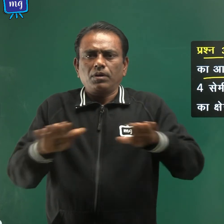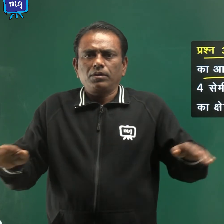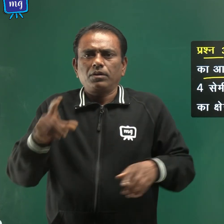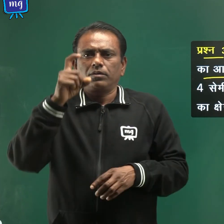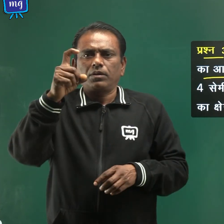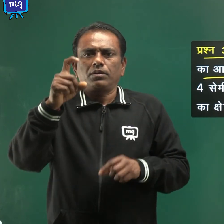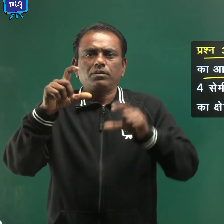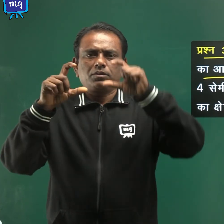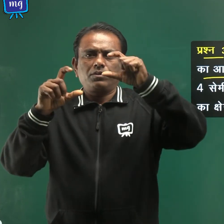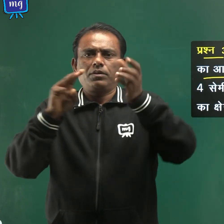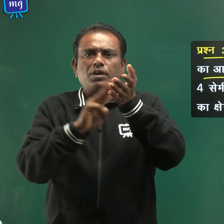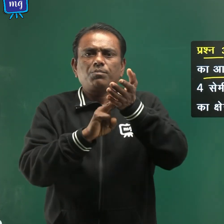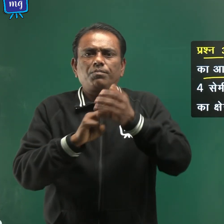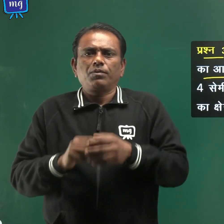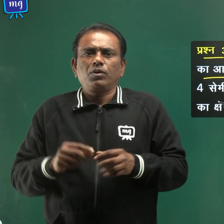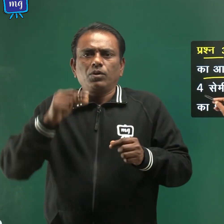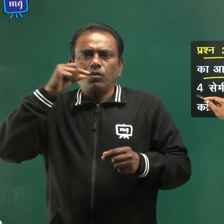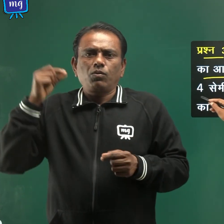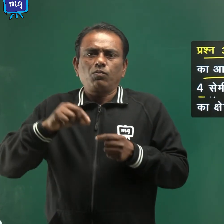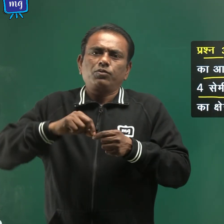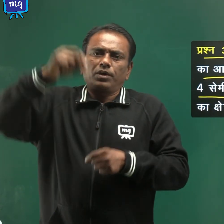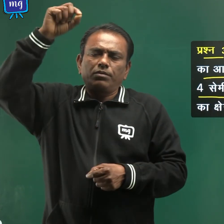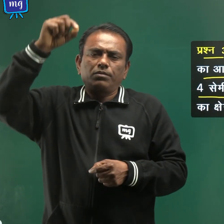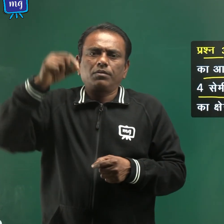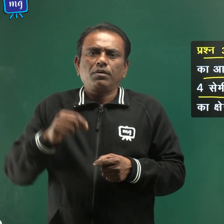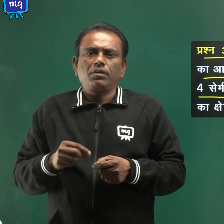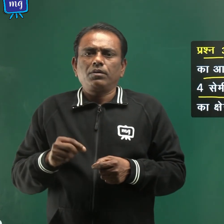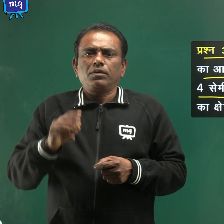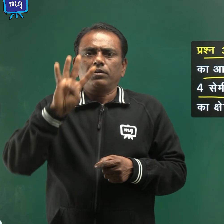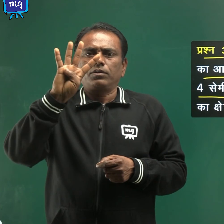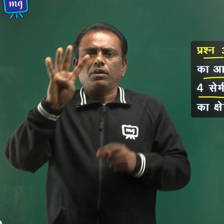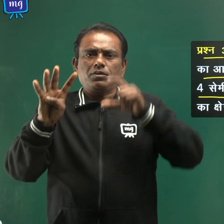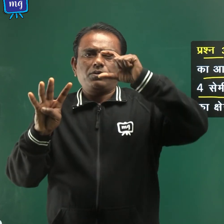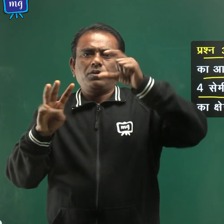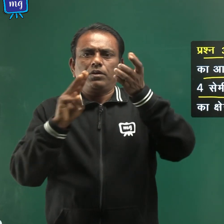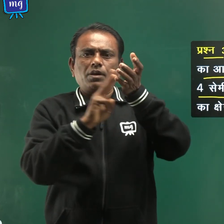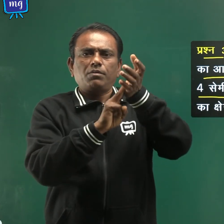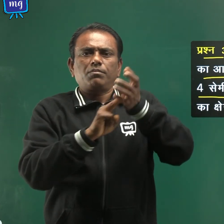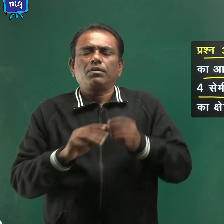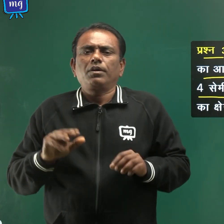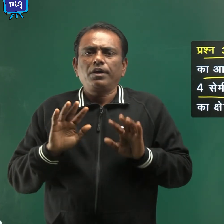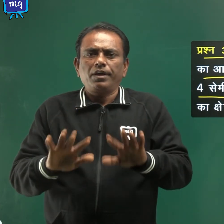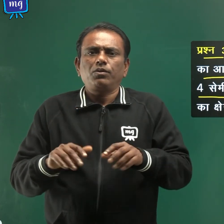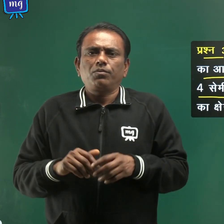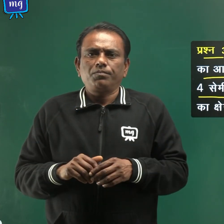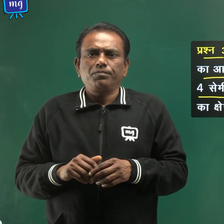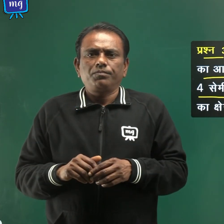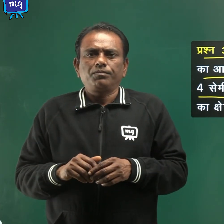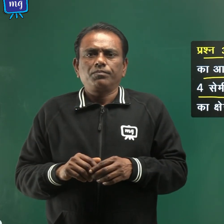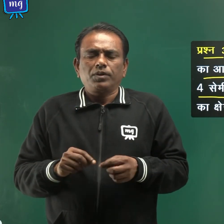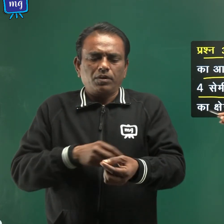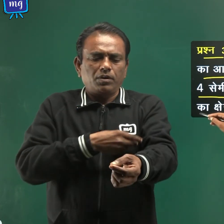सिंह है तथा उठाई 4 सेमी है तो